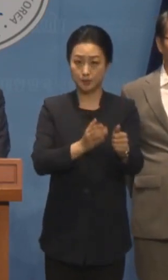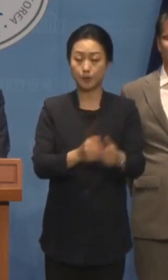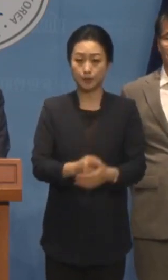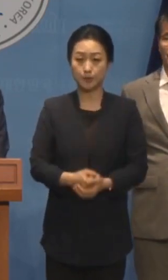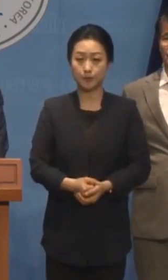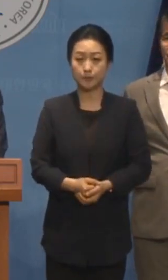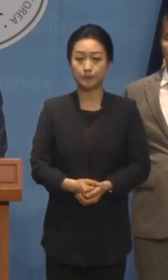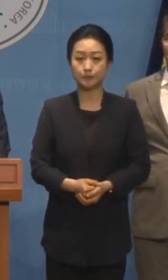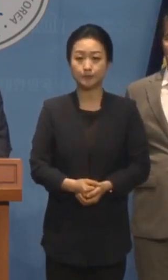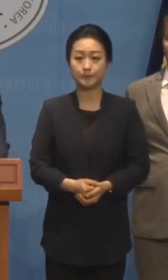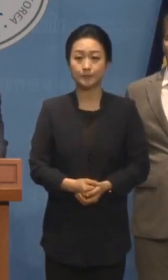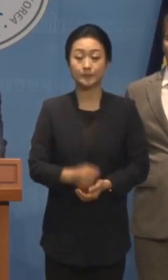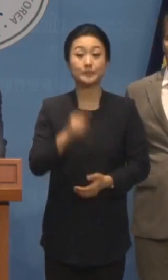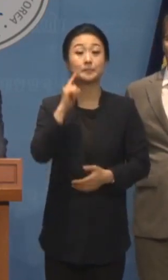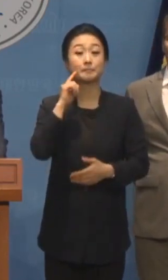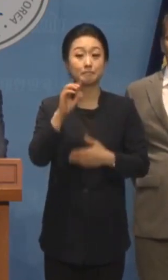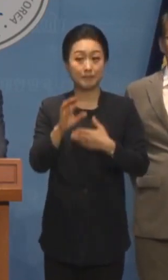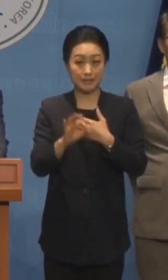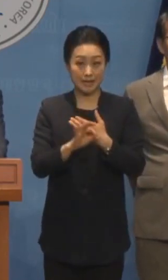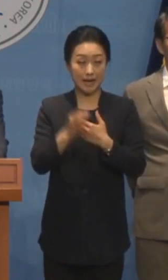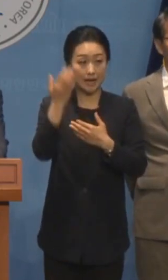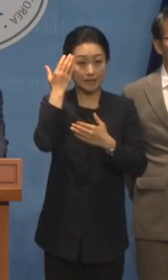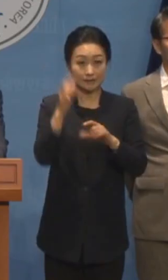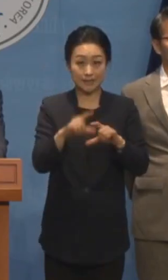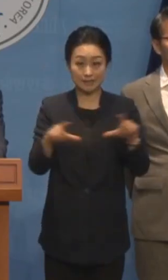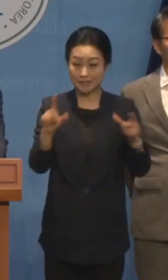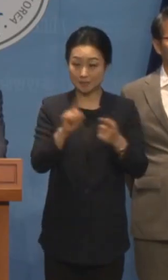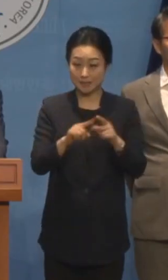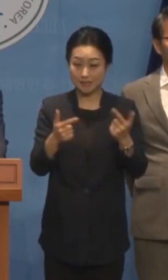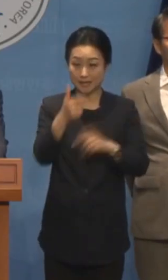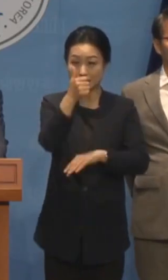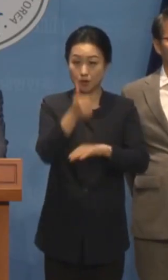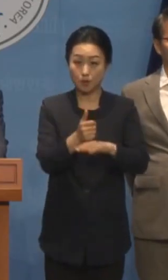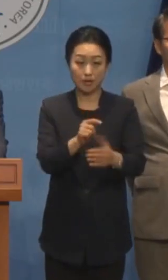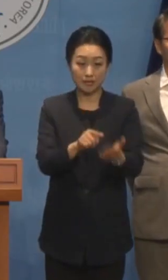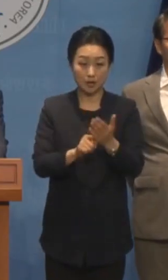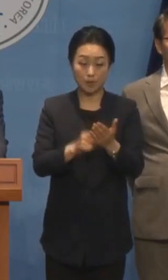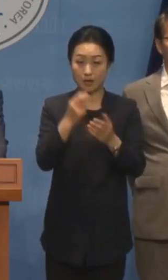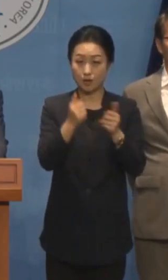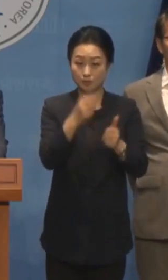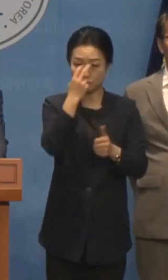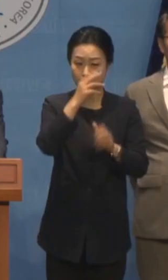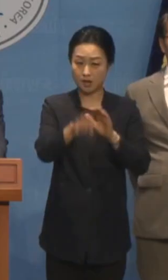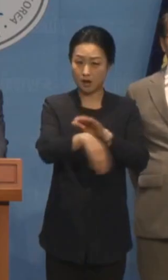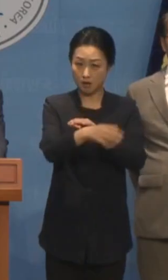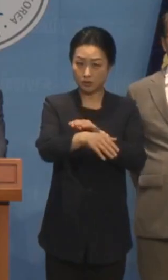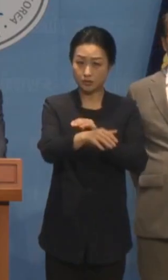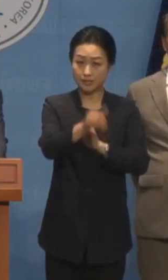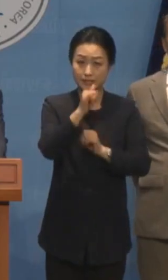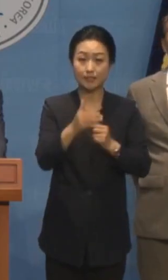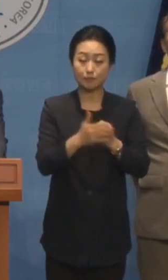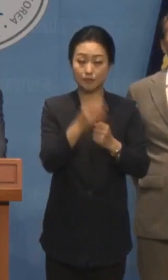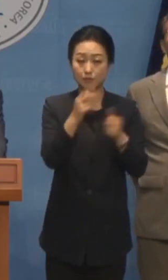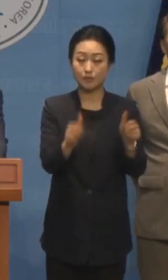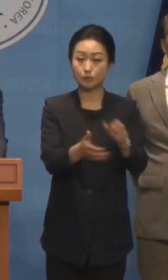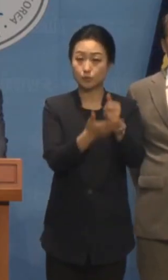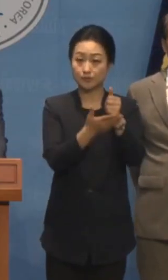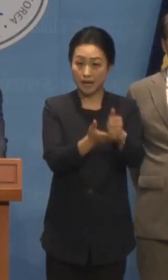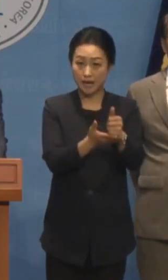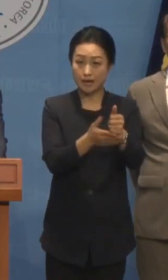유념해 주십시오. 만약 상식적이지 않은 결론이 나온다면 검찰의 부실 수사가 원인이므로 이원석